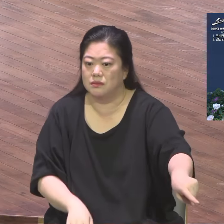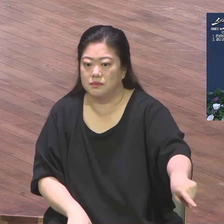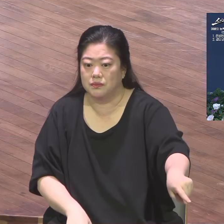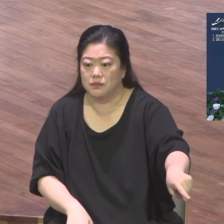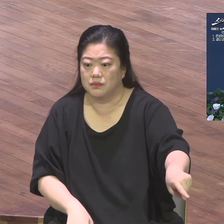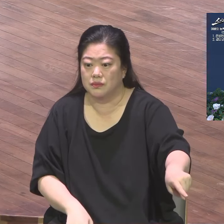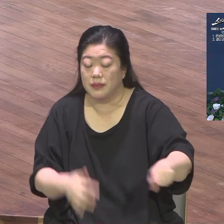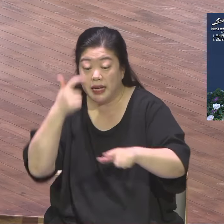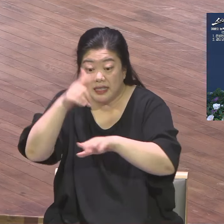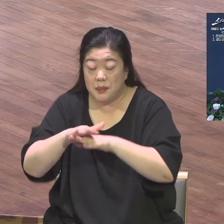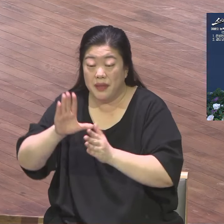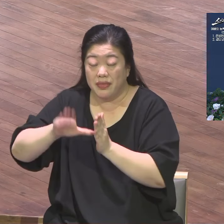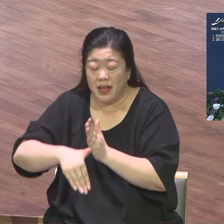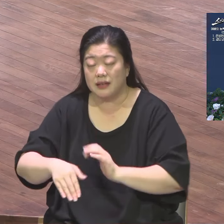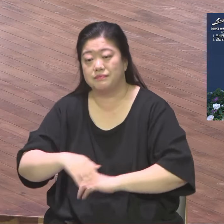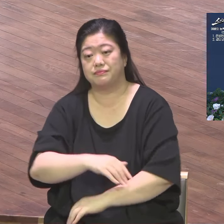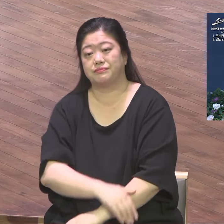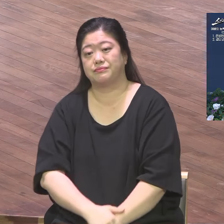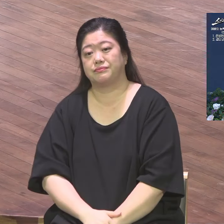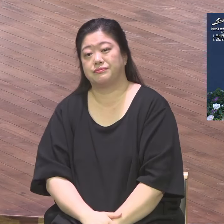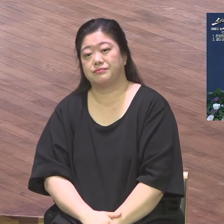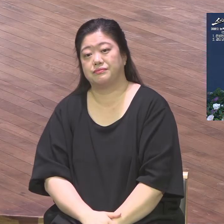때